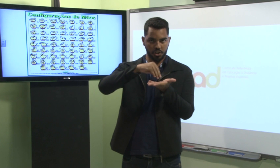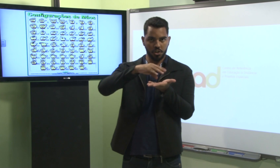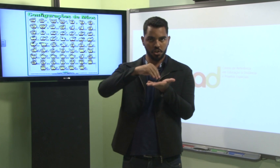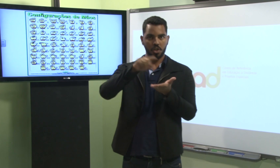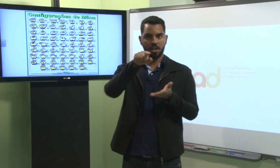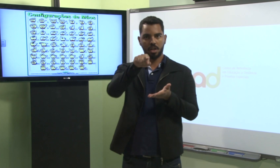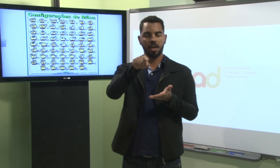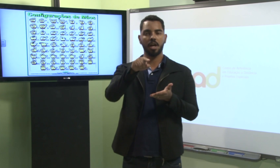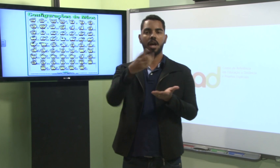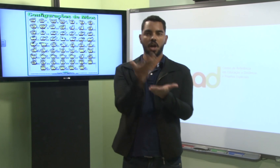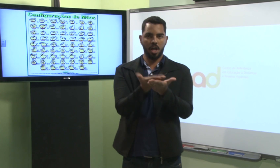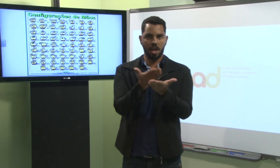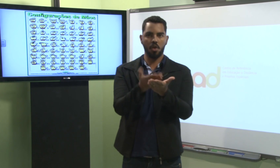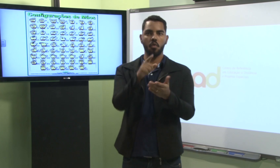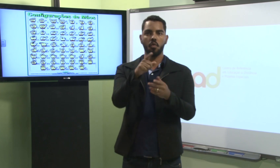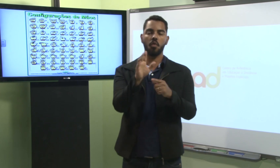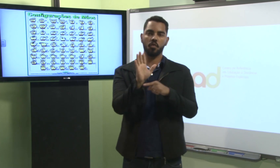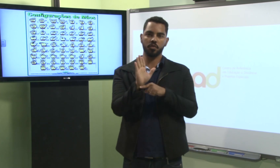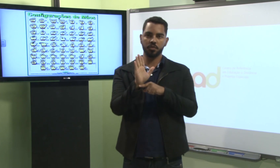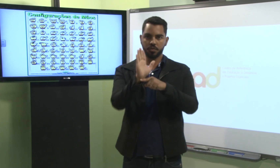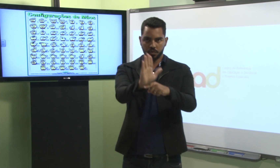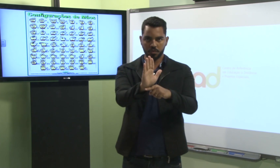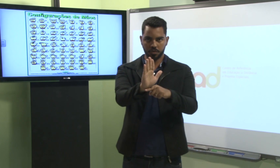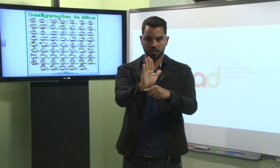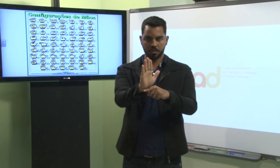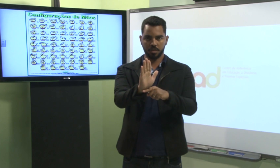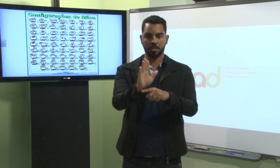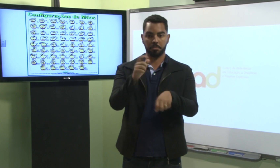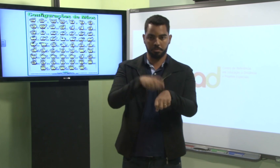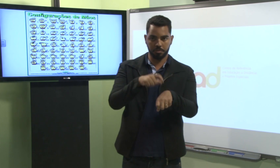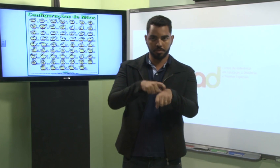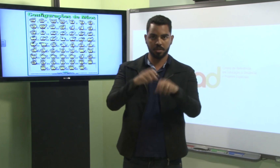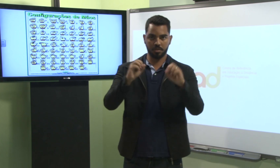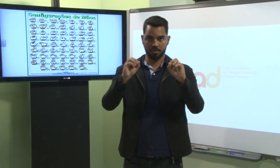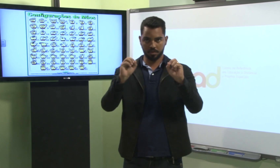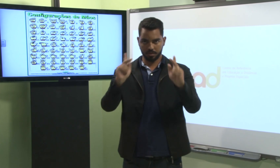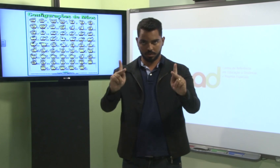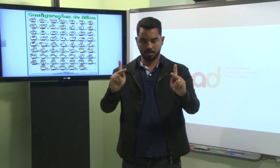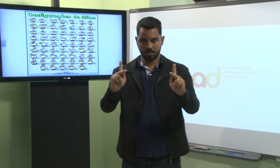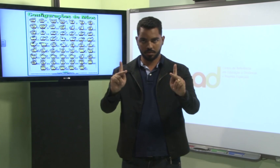auxiliar nossa aula a partir deste momento, ok?